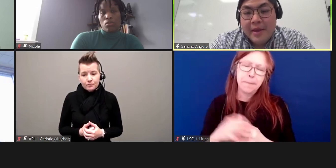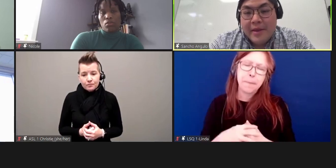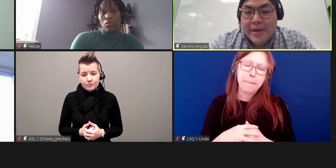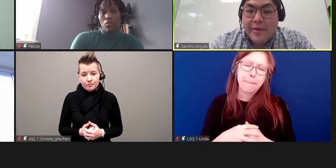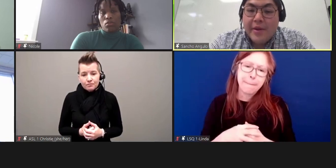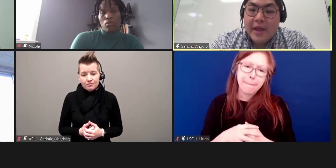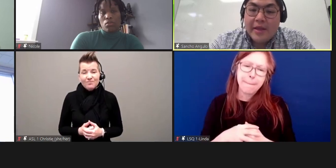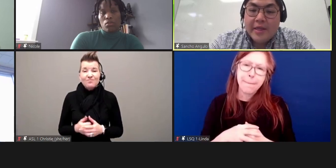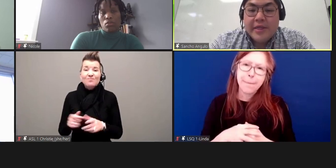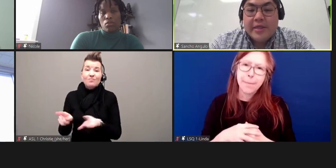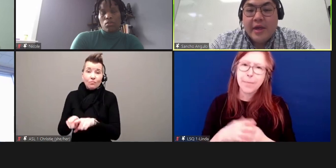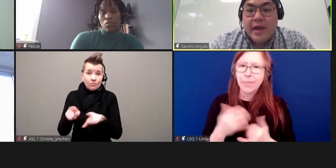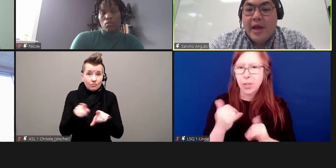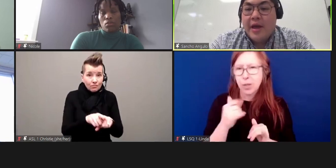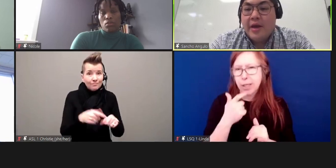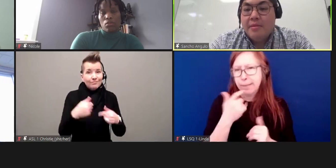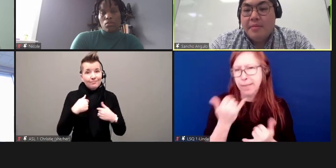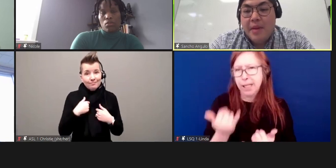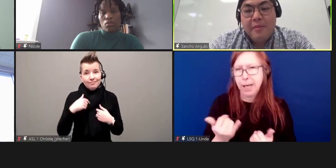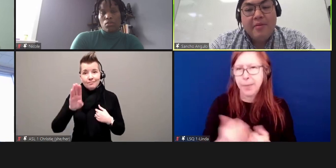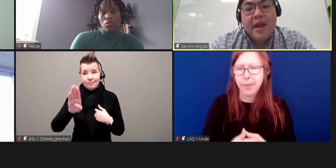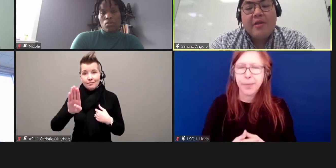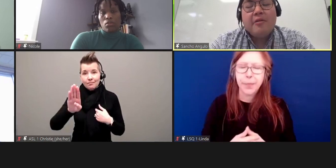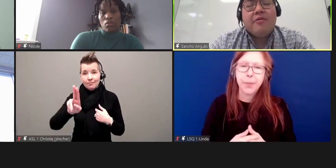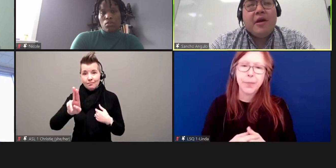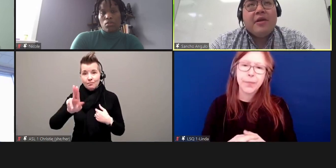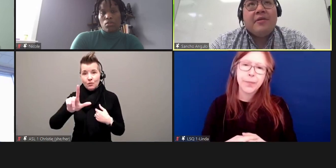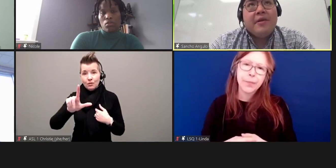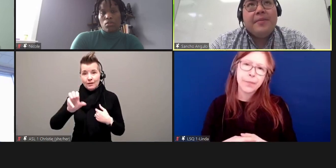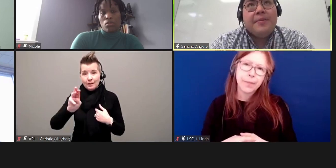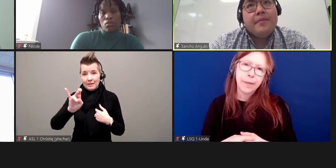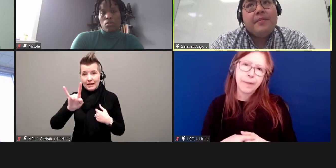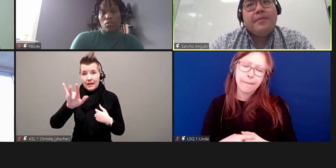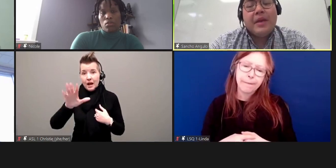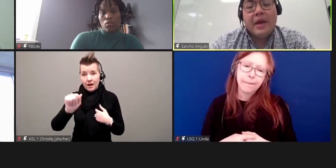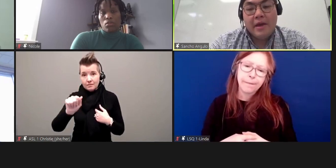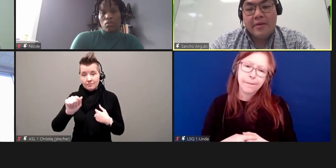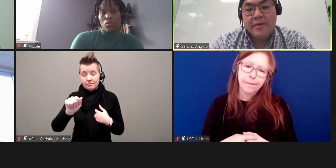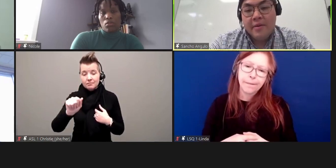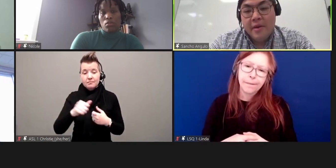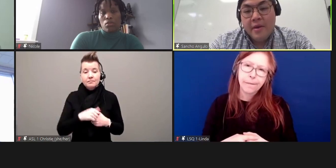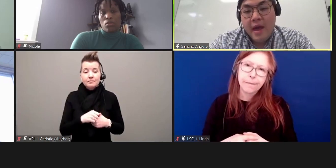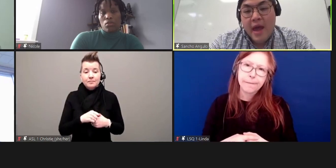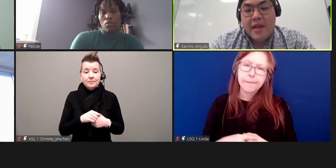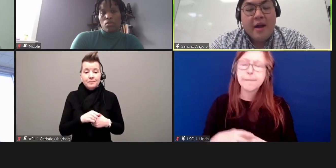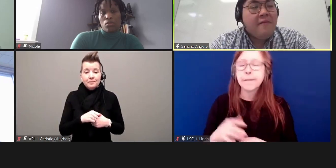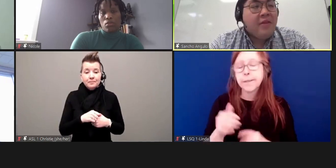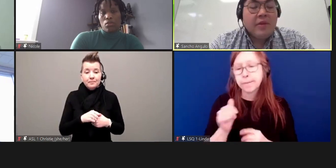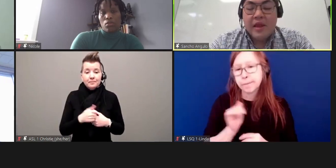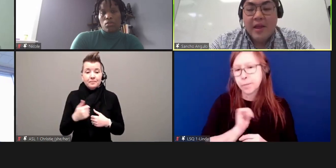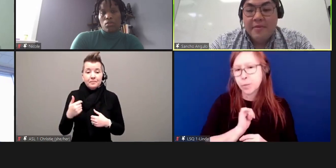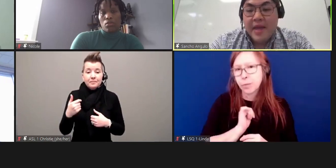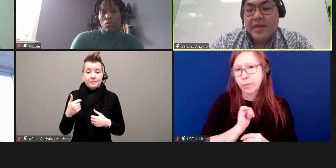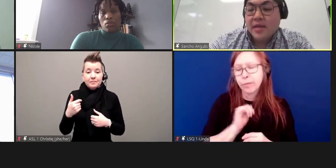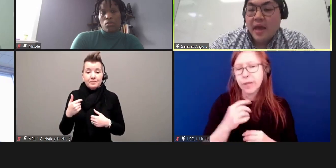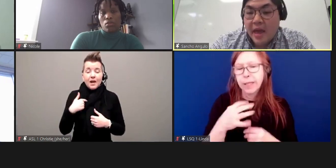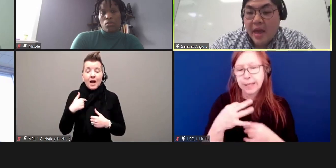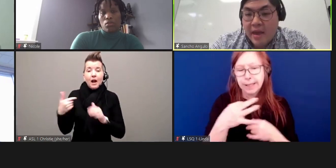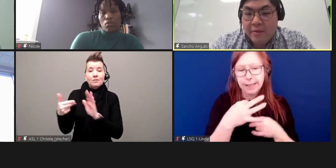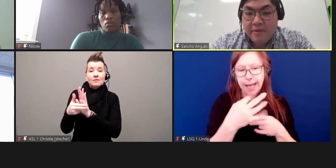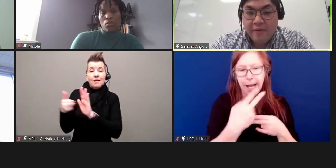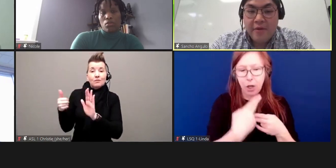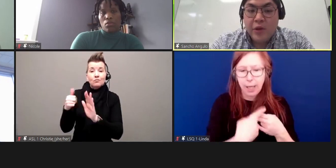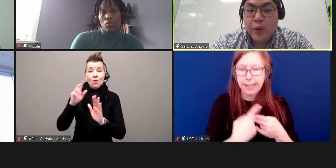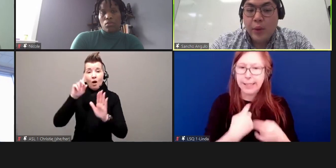Je vais continuer en anglais. J'ai été diagnostiquée comme autiste parce